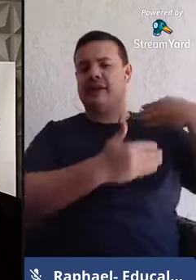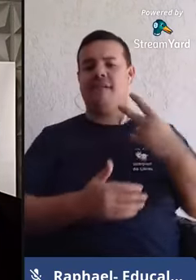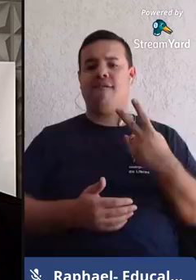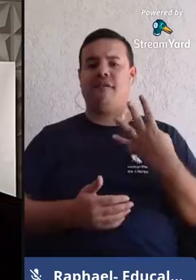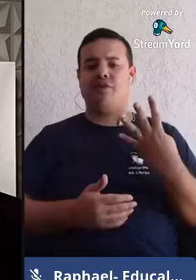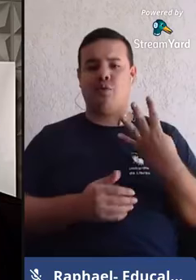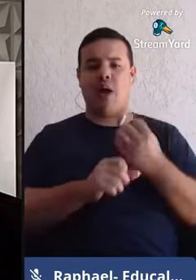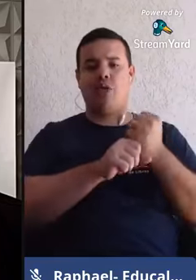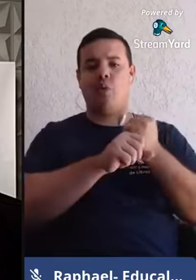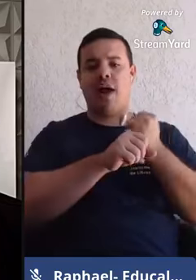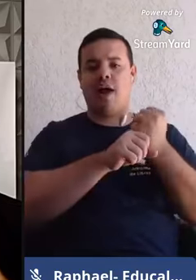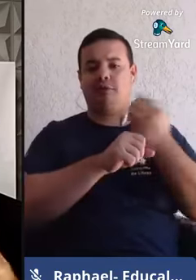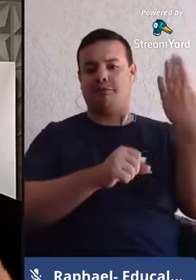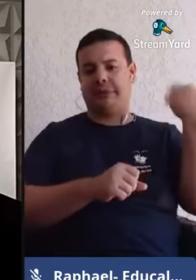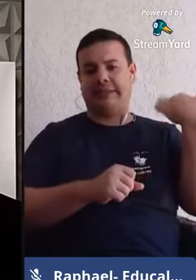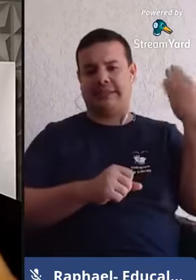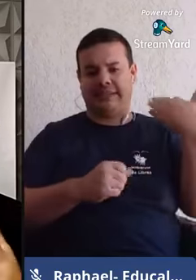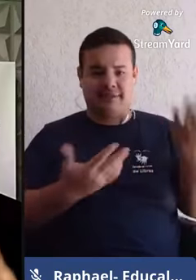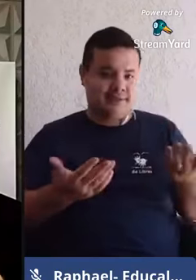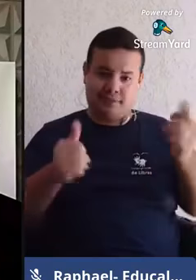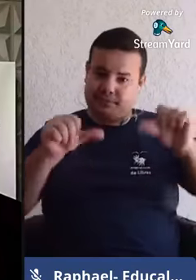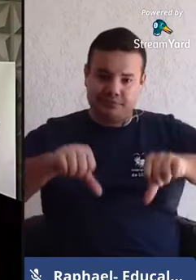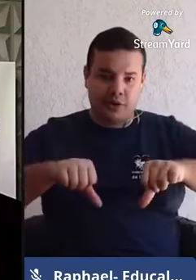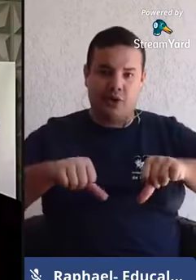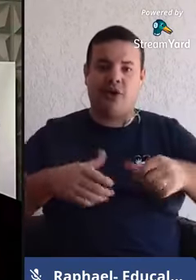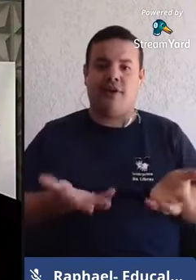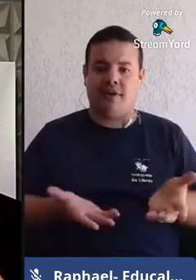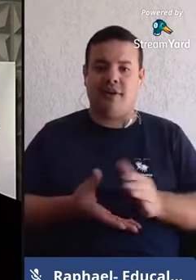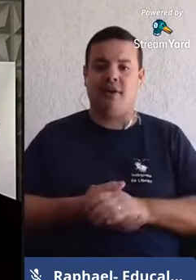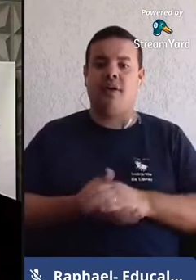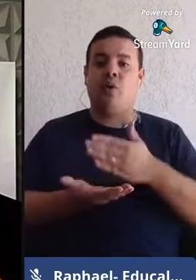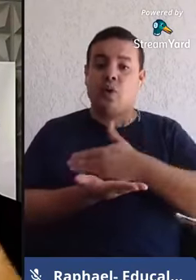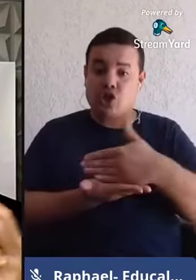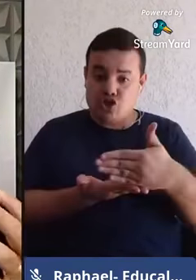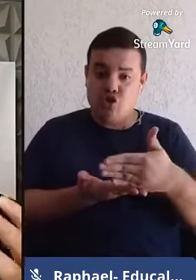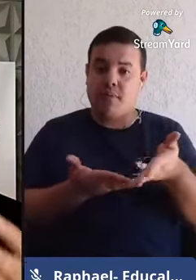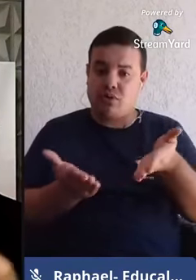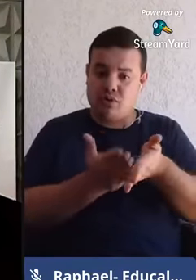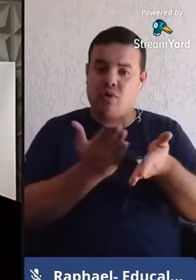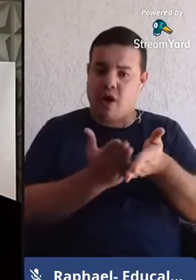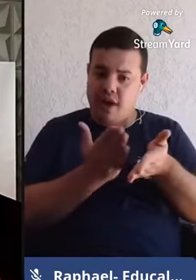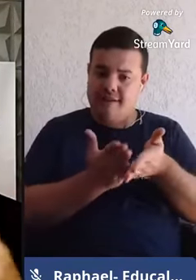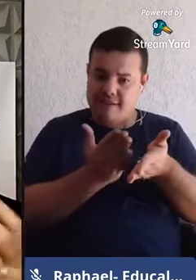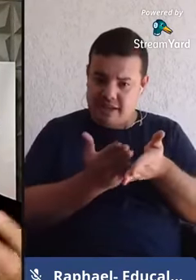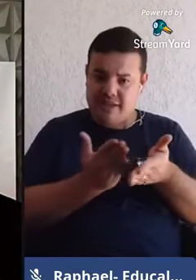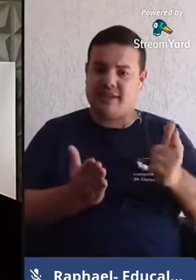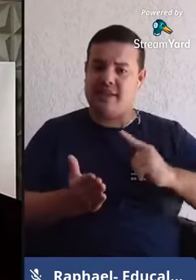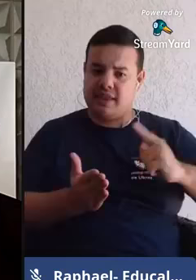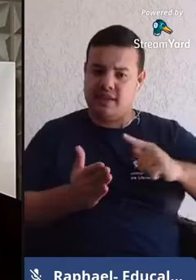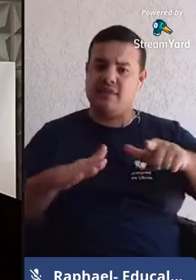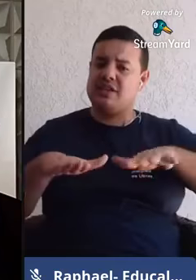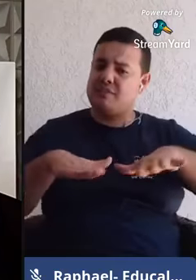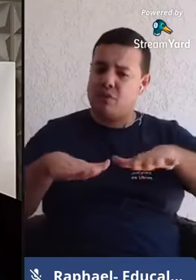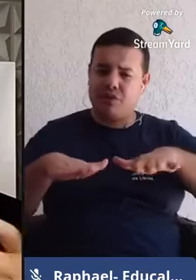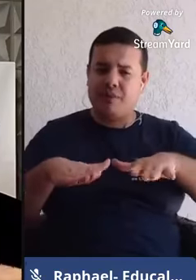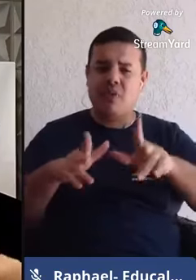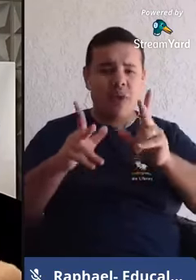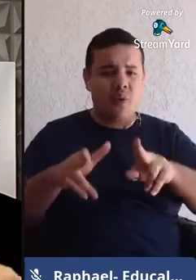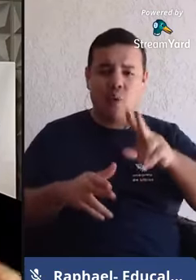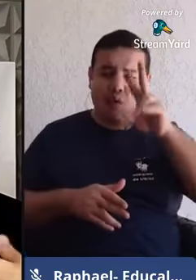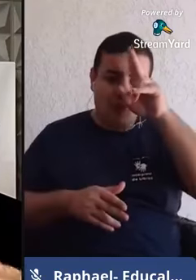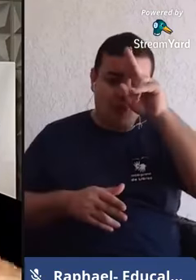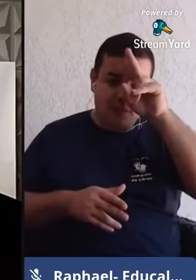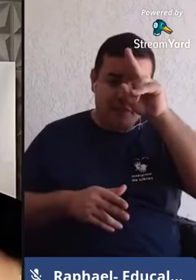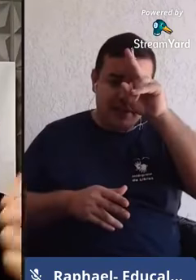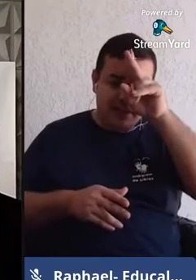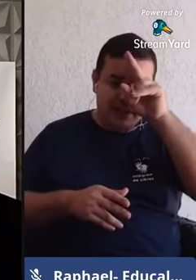Então, quando a gente começou com a revista, foi esse movimento assim de formiguinha mesmo. A gente tinha que levar as